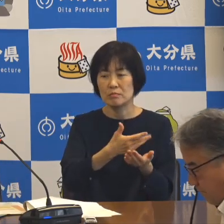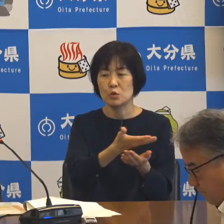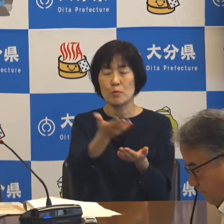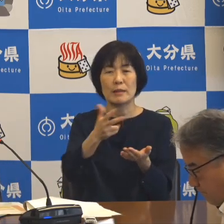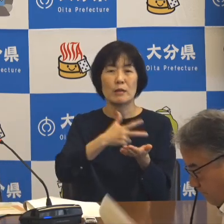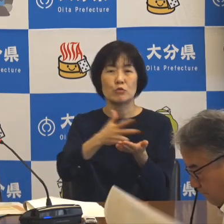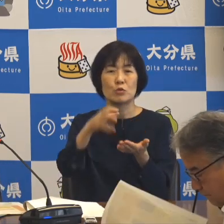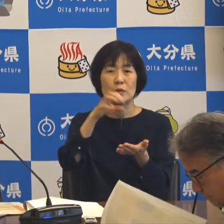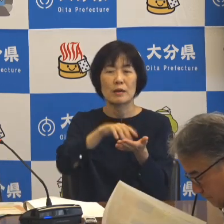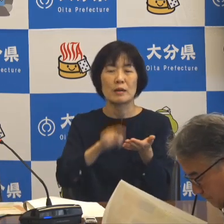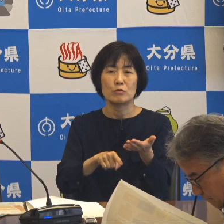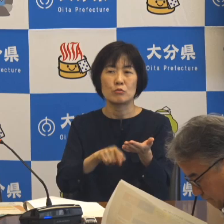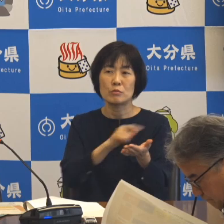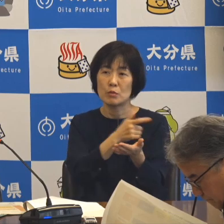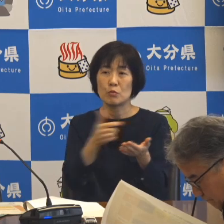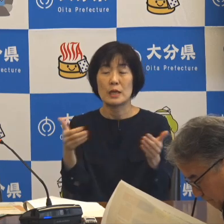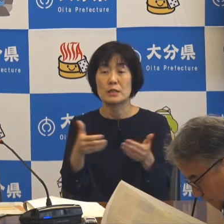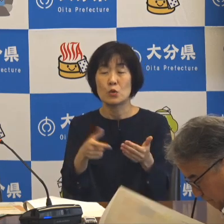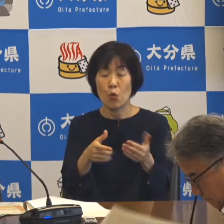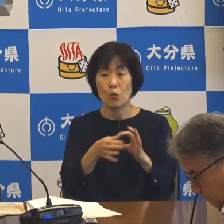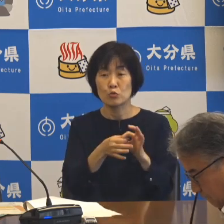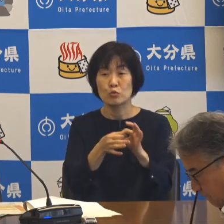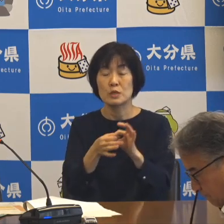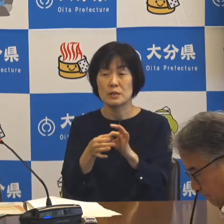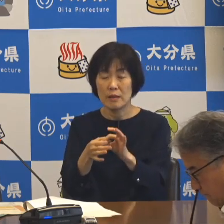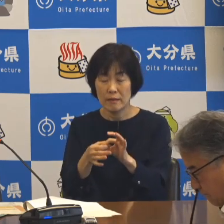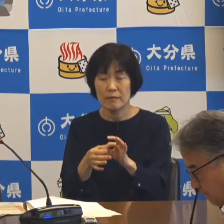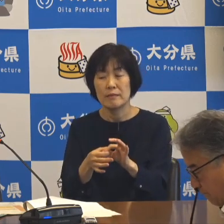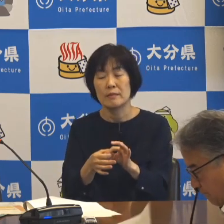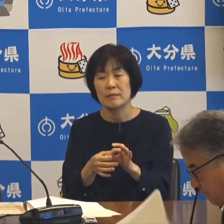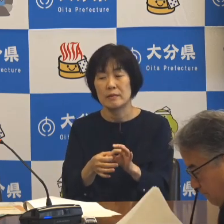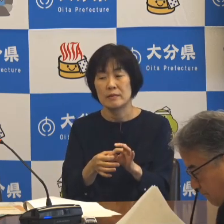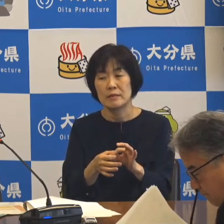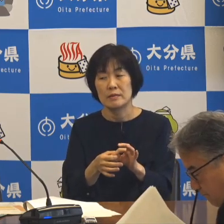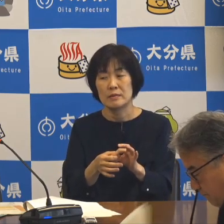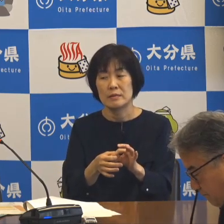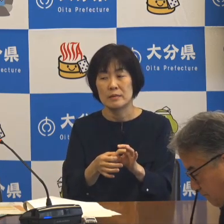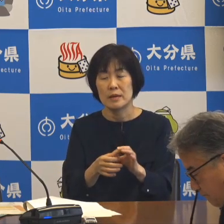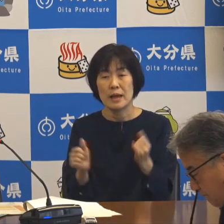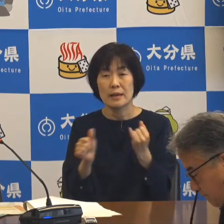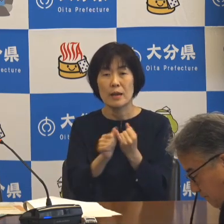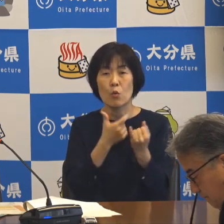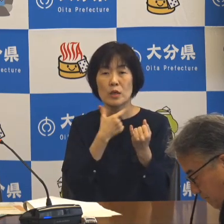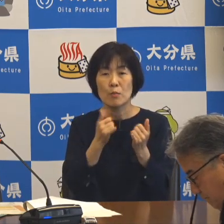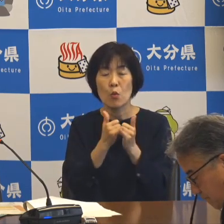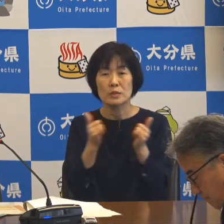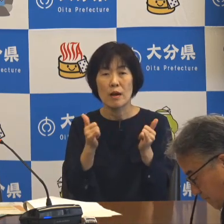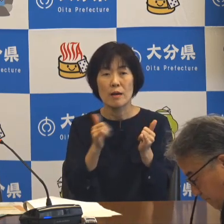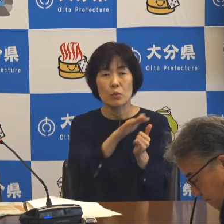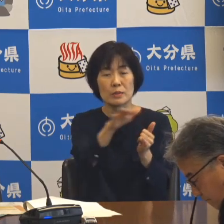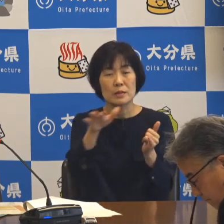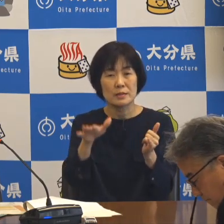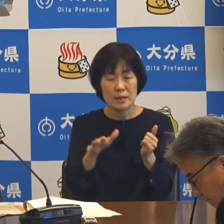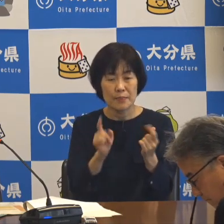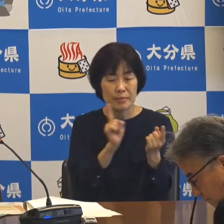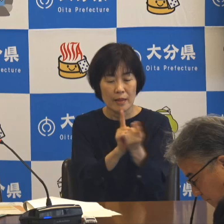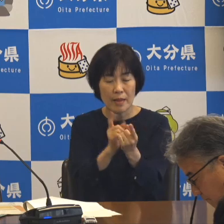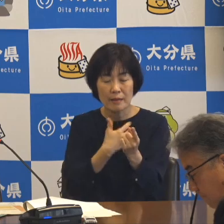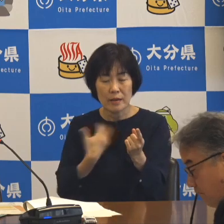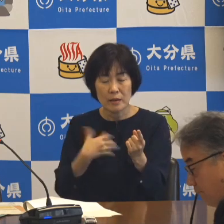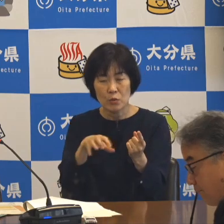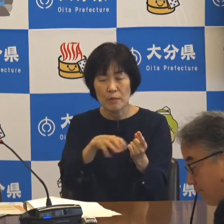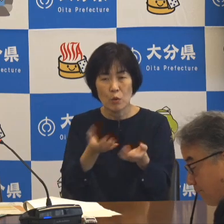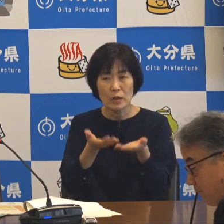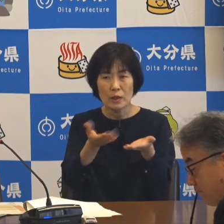業を通じまして、結婚を希望される皆さんにですね、出会いの場を提供していきたいというふう